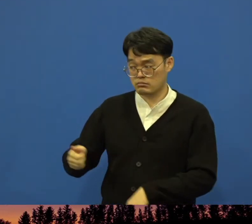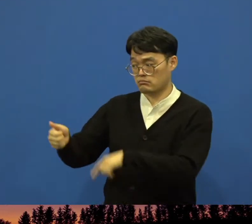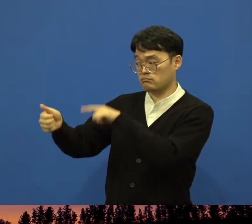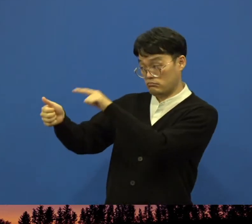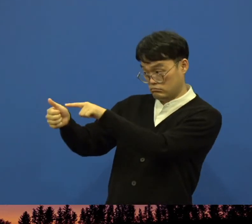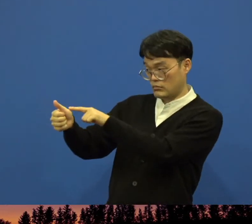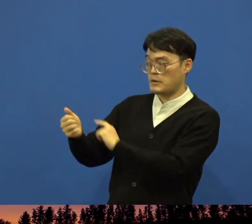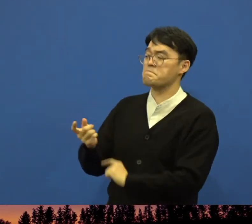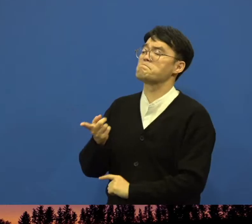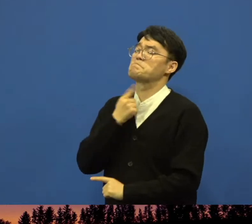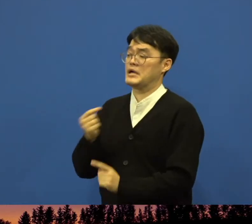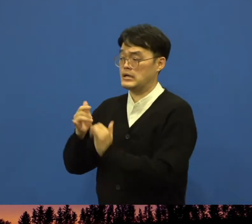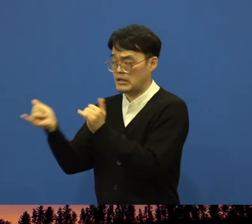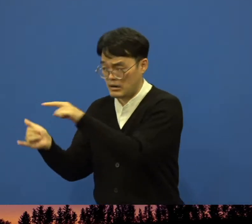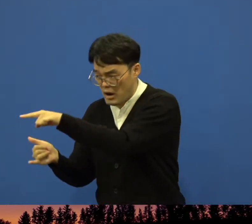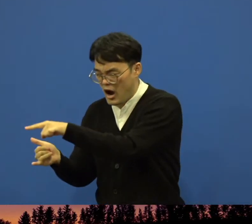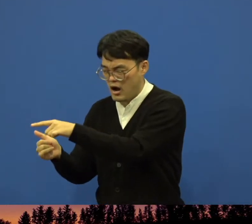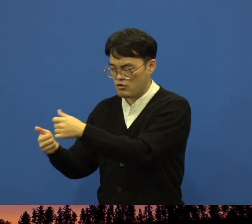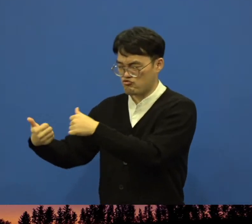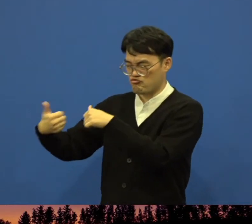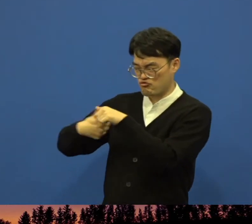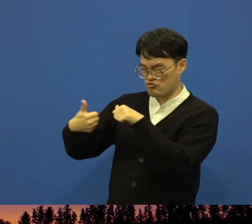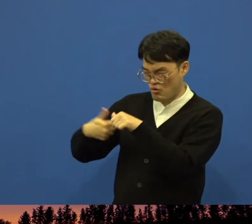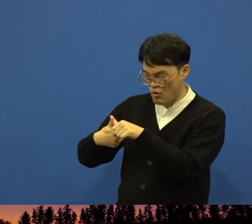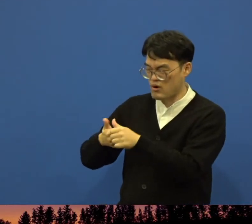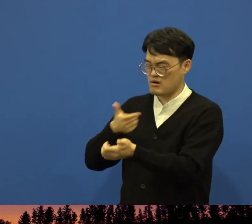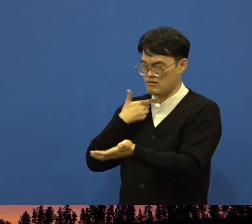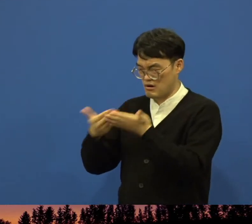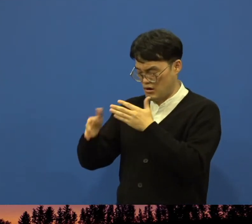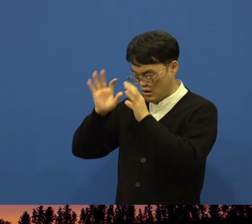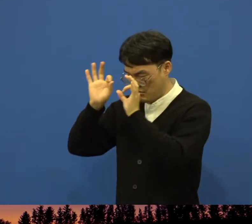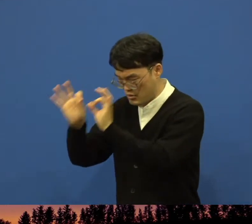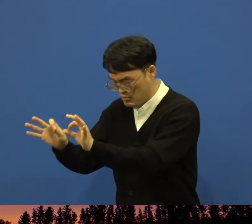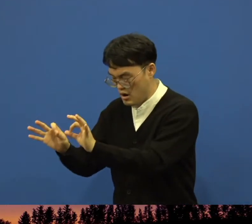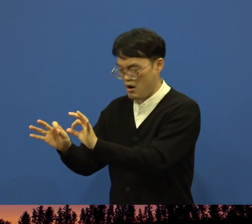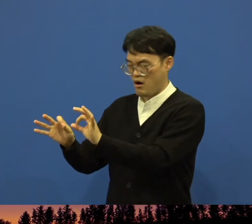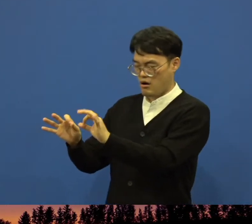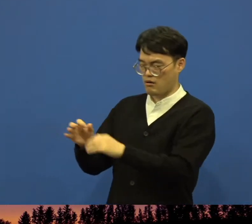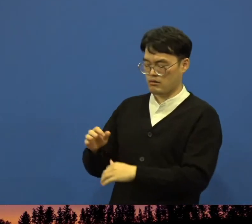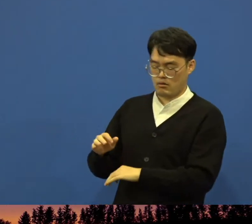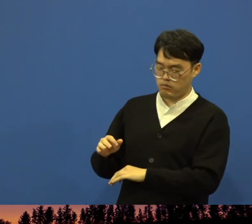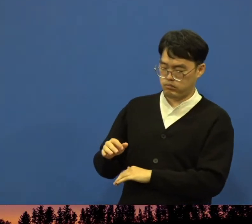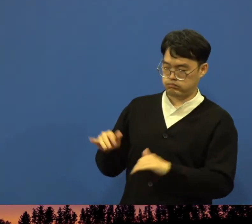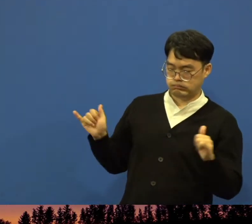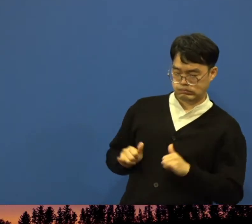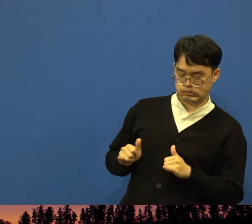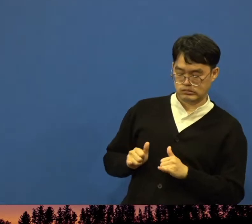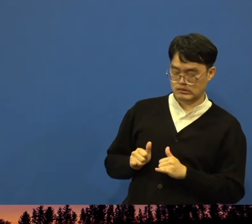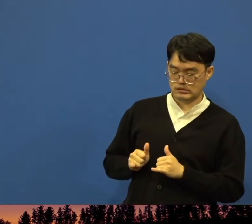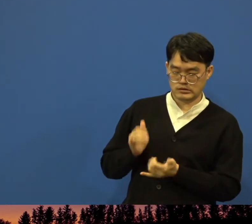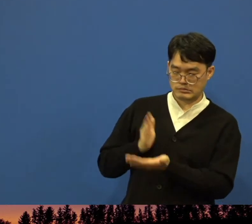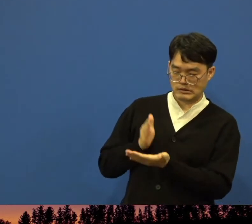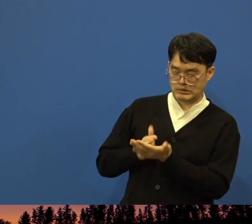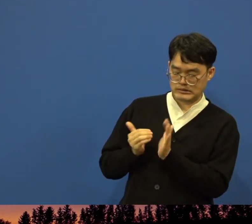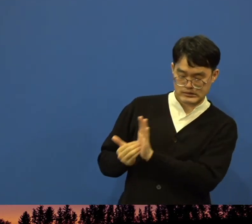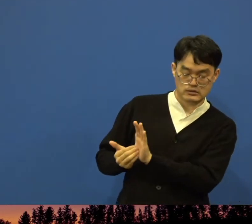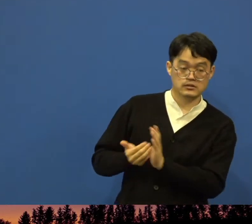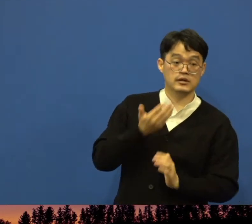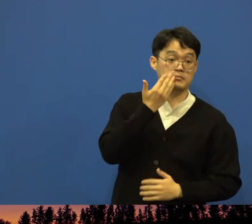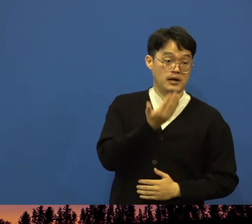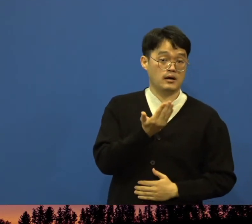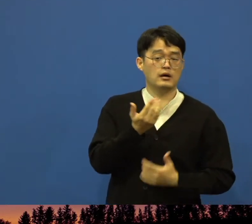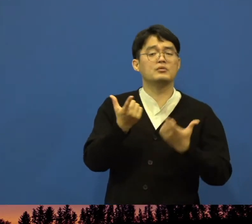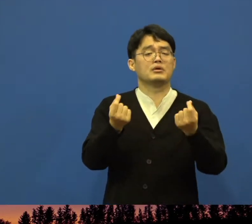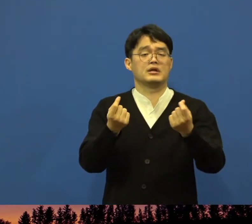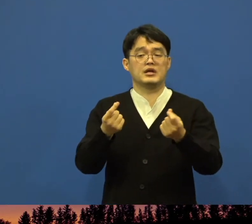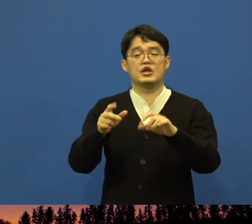이 전도서의 기자의 말씀을 통하여, 우리는 하나님의 말씀을 통하여 우리 직접 이제 경험한 것처럼